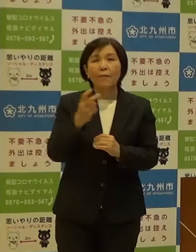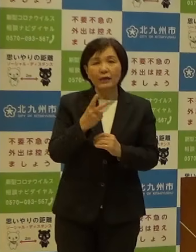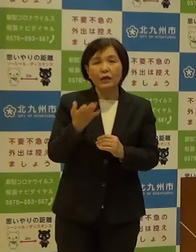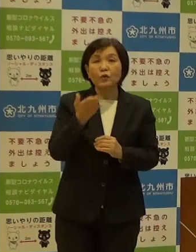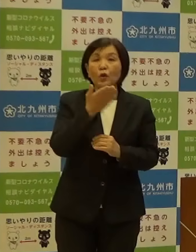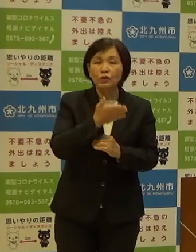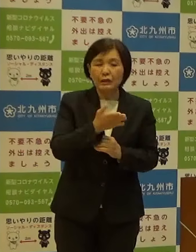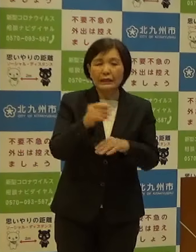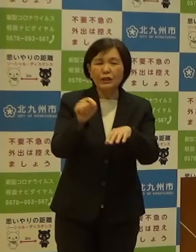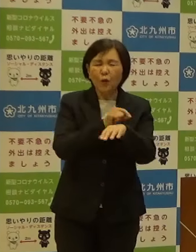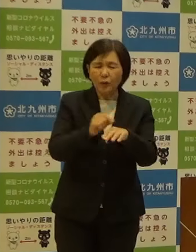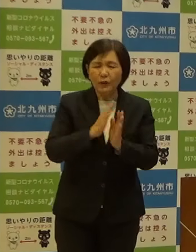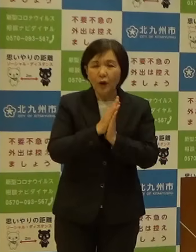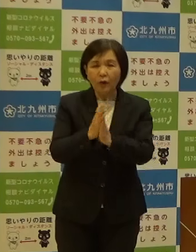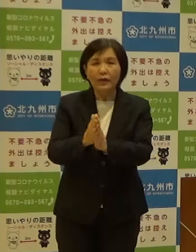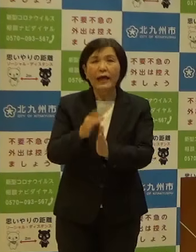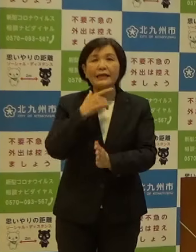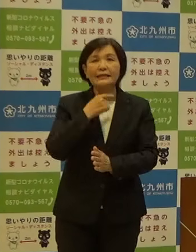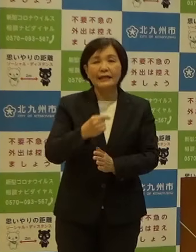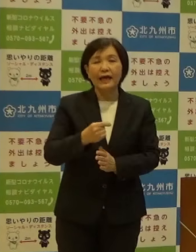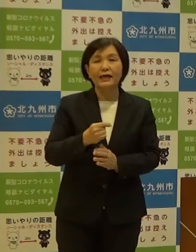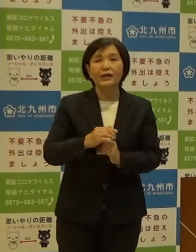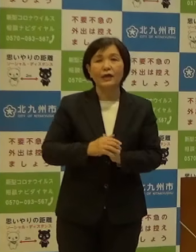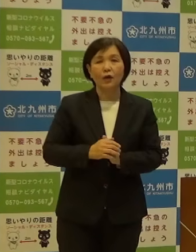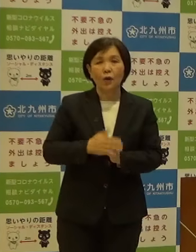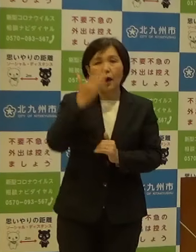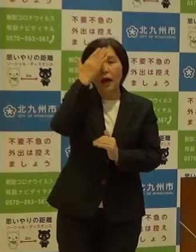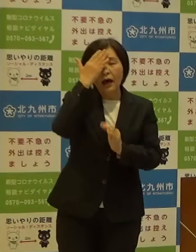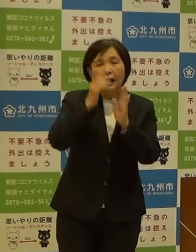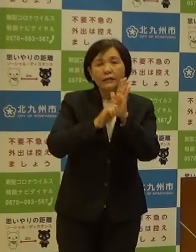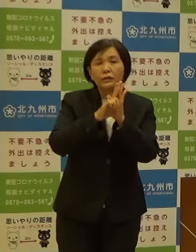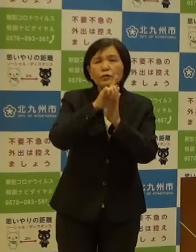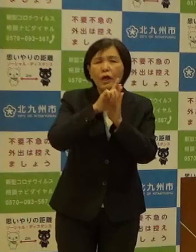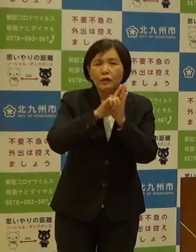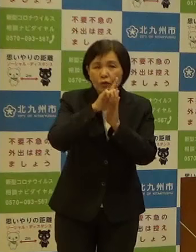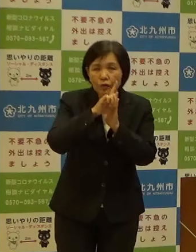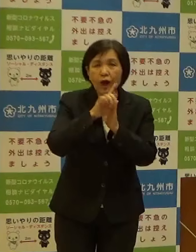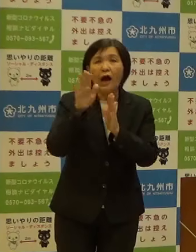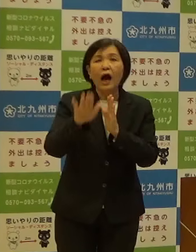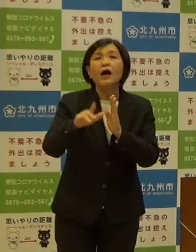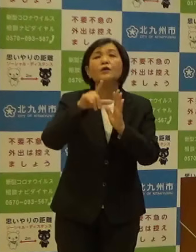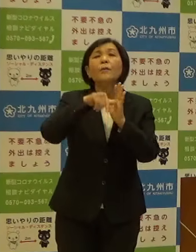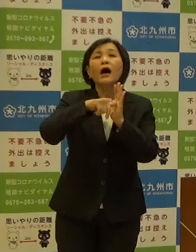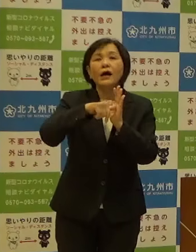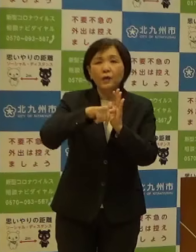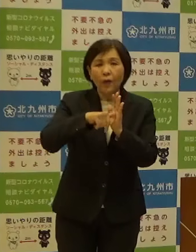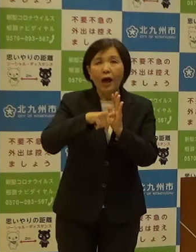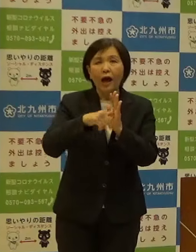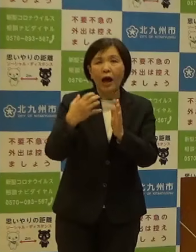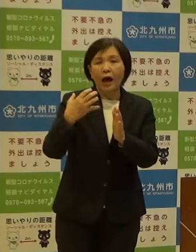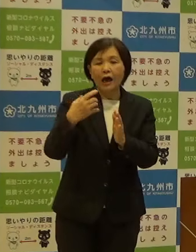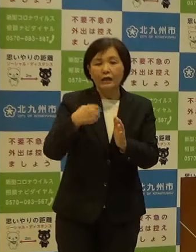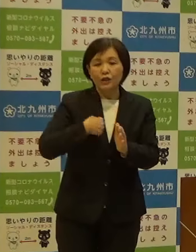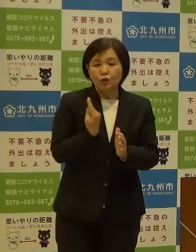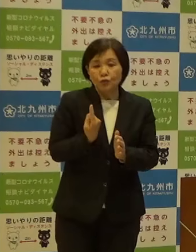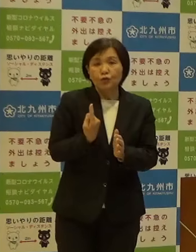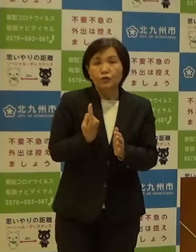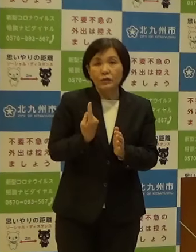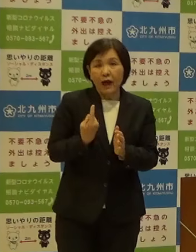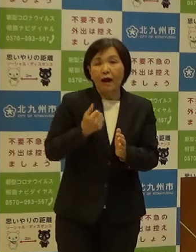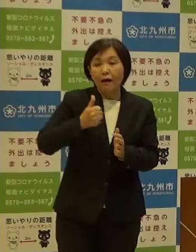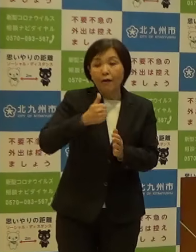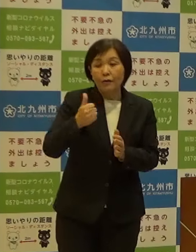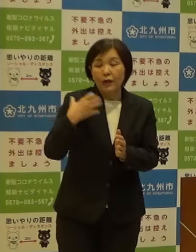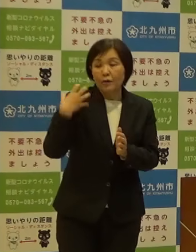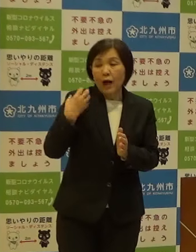に特にお願いをしているところでございますが、発熱等の症状が出た場合には、かかりつけのお医者さんに